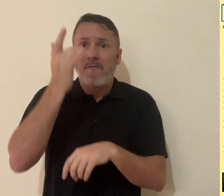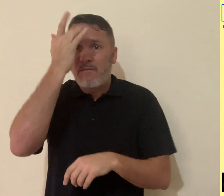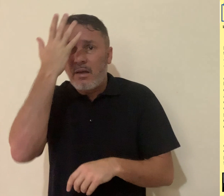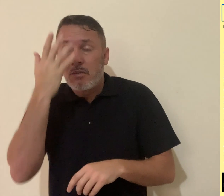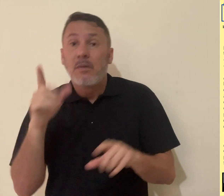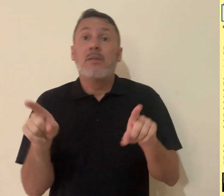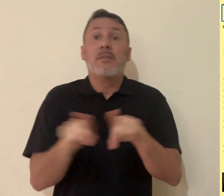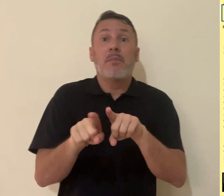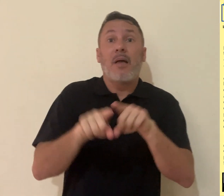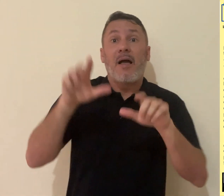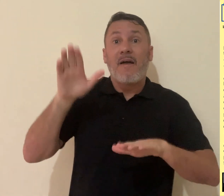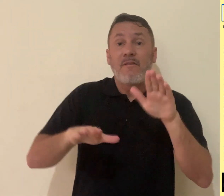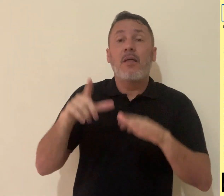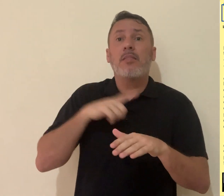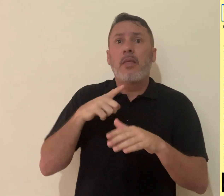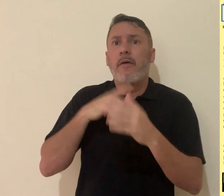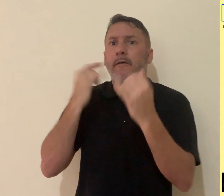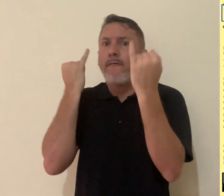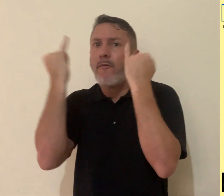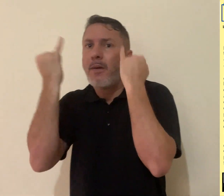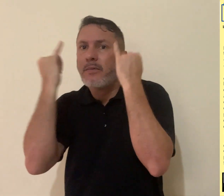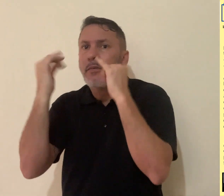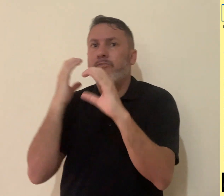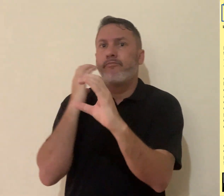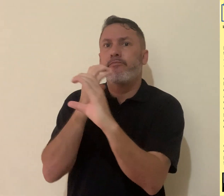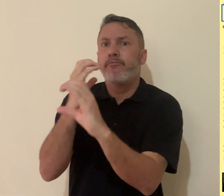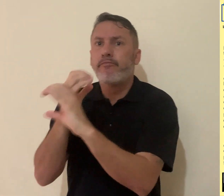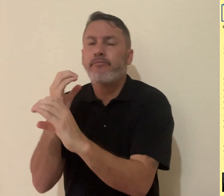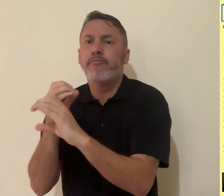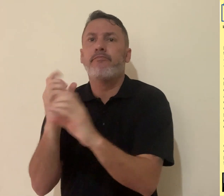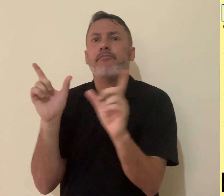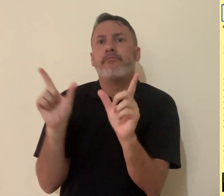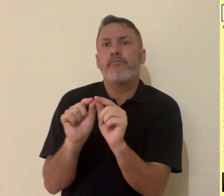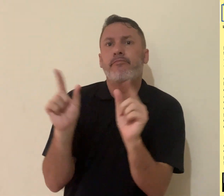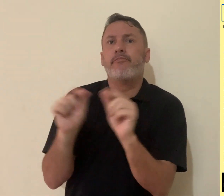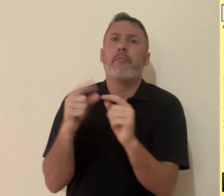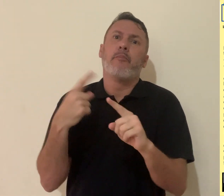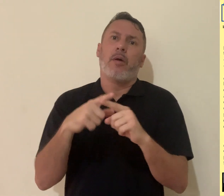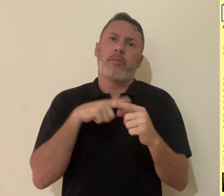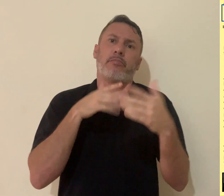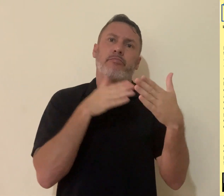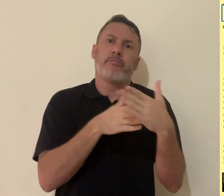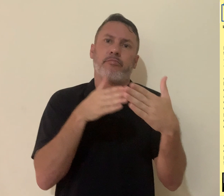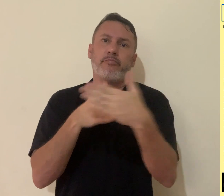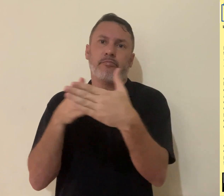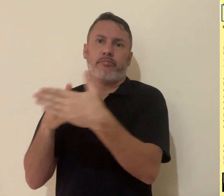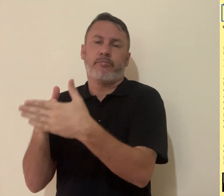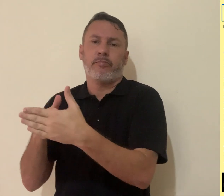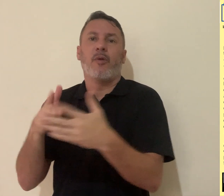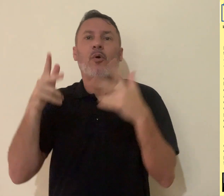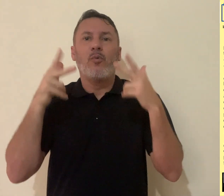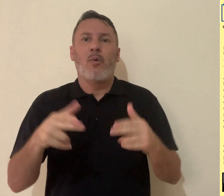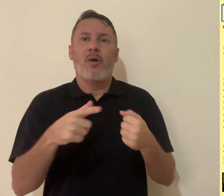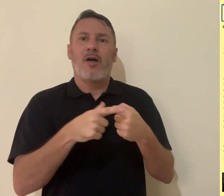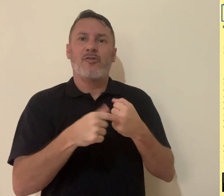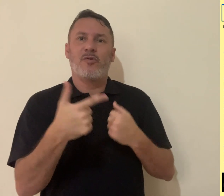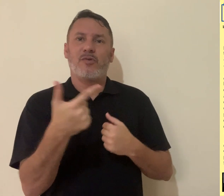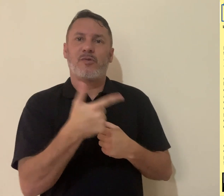risco de contaminação seja pela dificuldade de acesso a informações em razão das barreiras de que fala